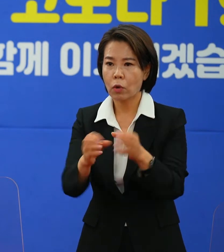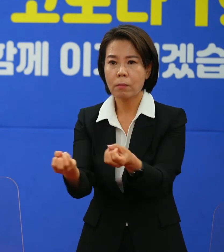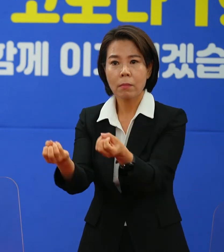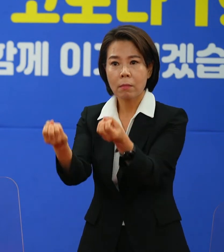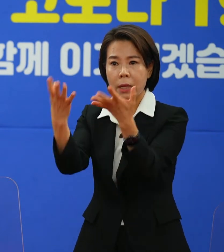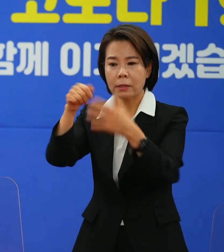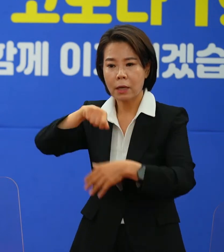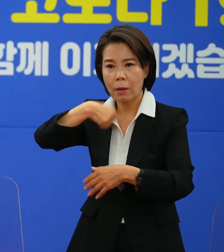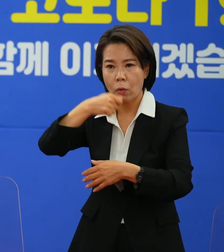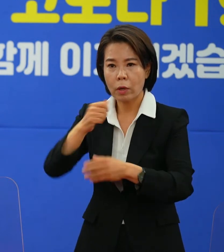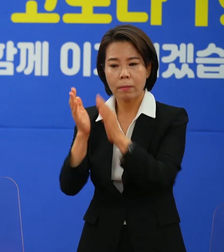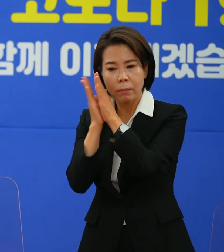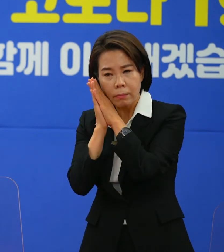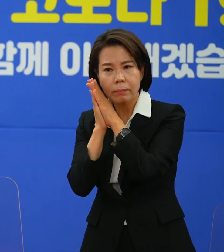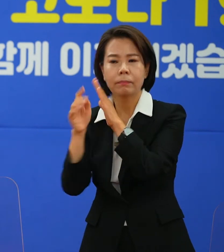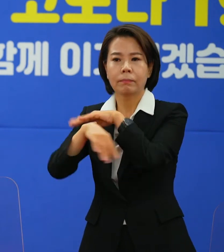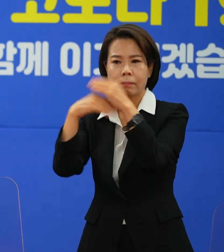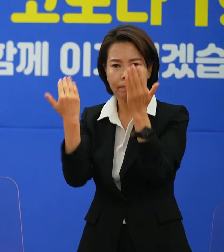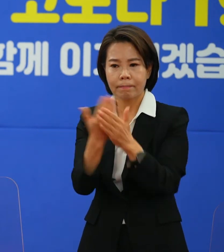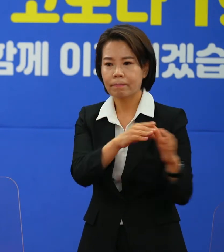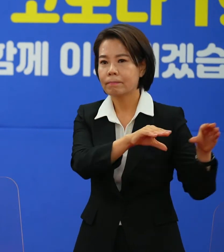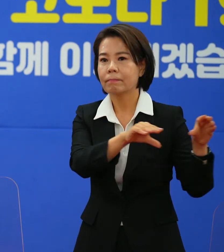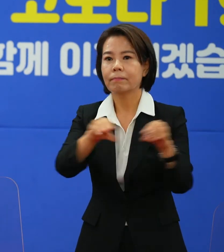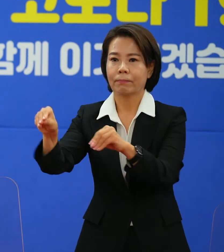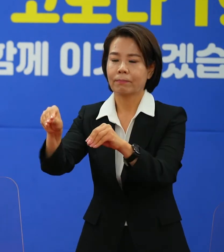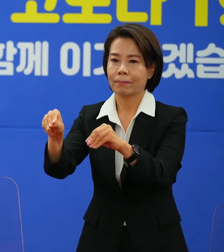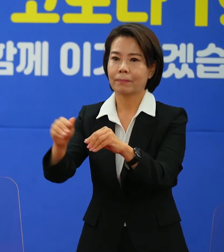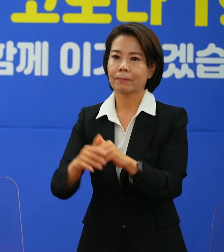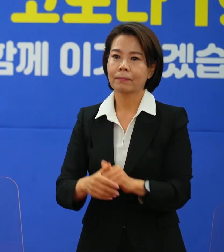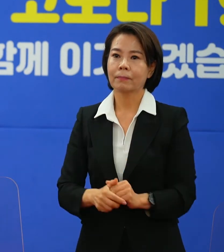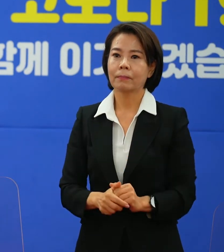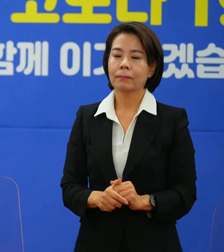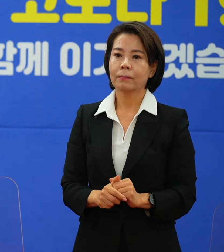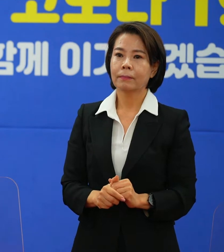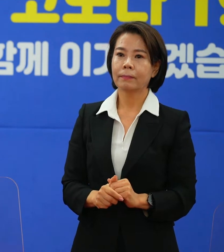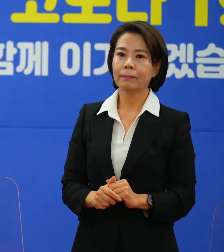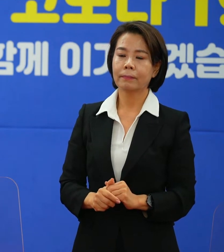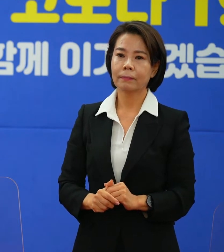행사, 식사, 숙박 등은 일체 금지됩니다.